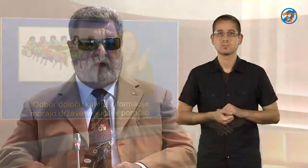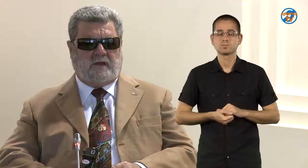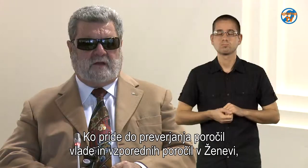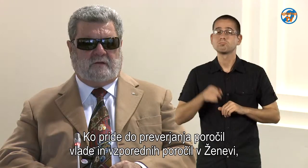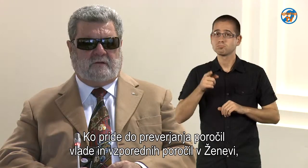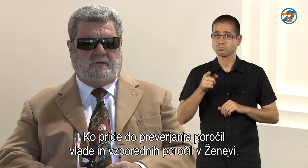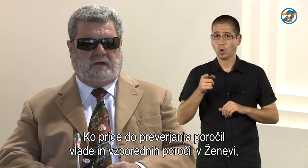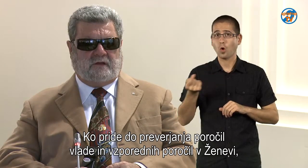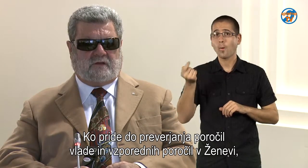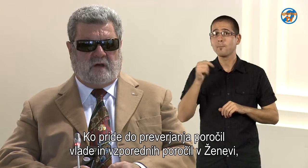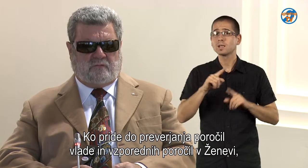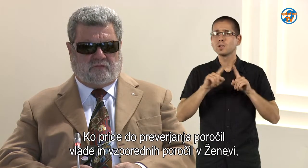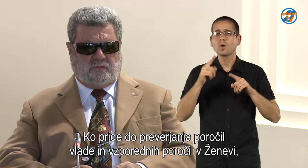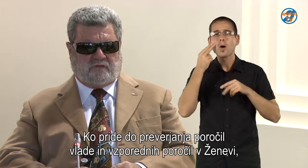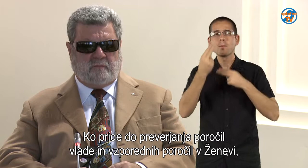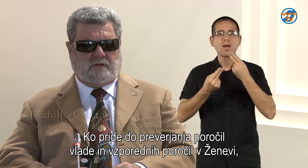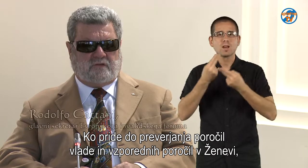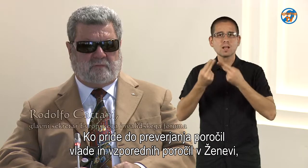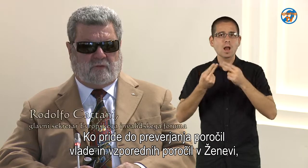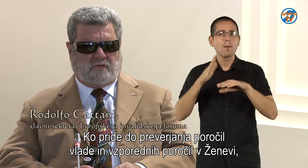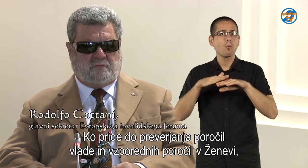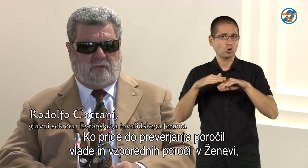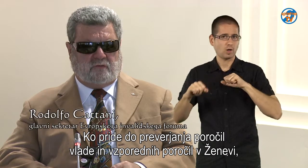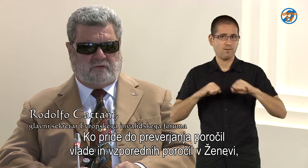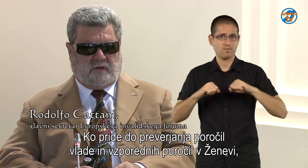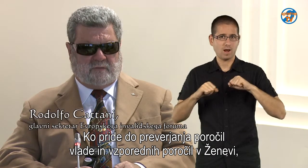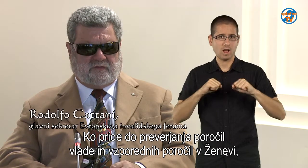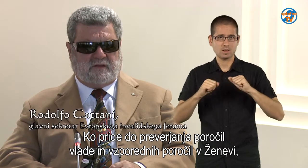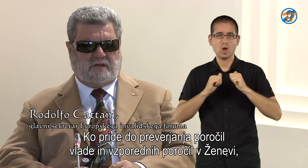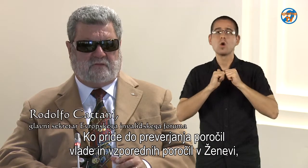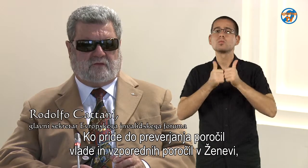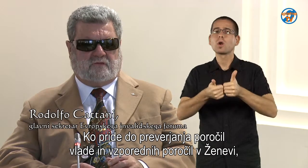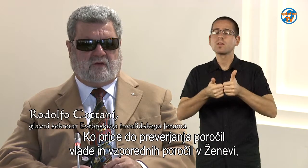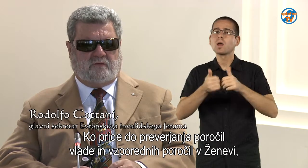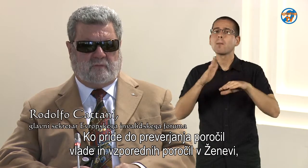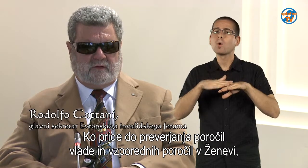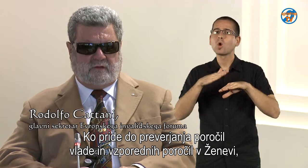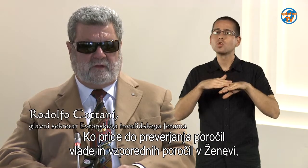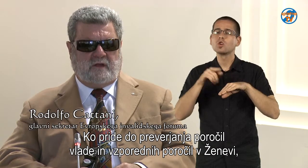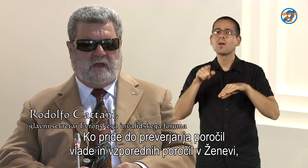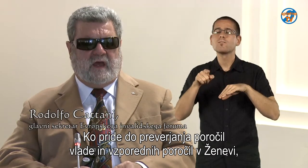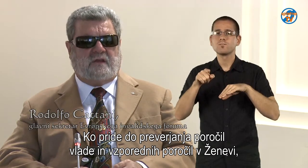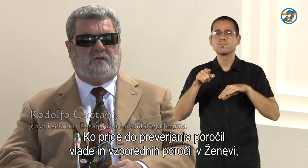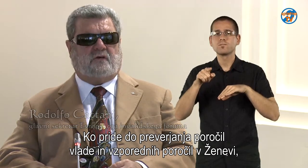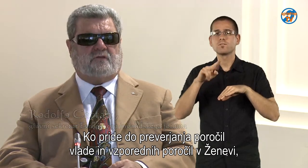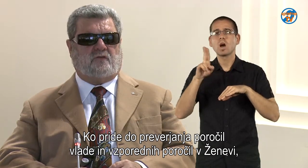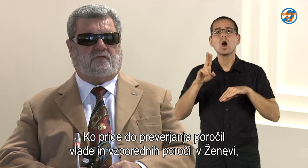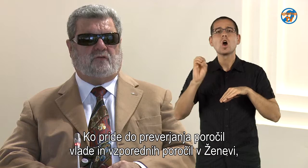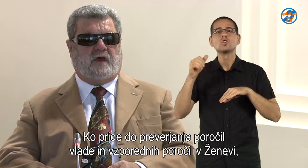When it comes to examine these reports, both the representatives of the government and of those who have